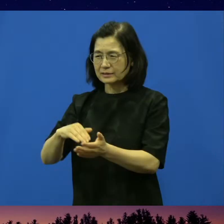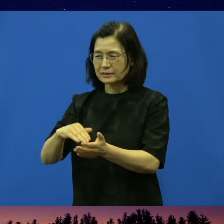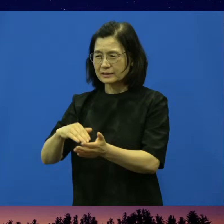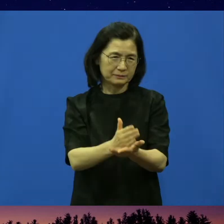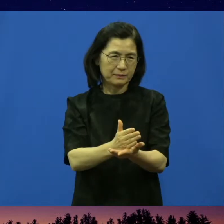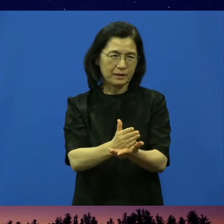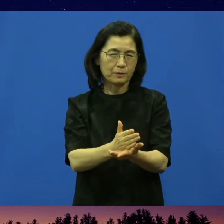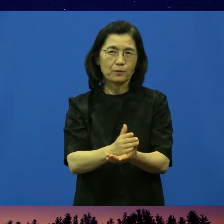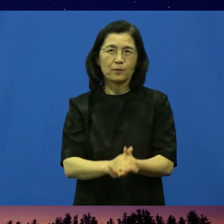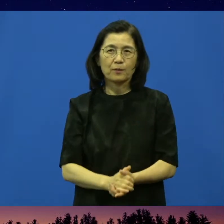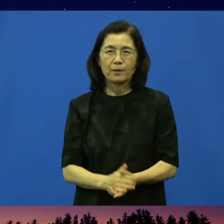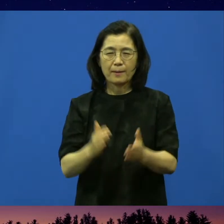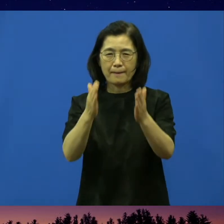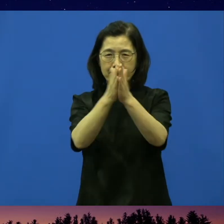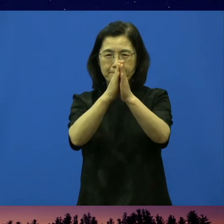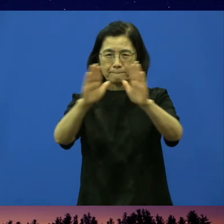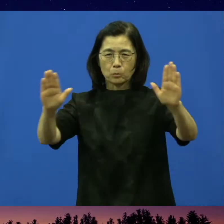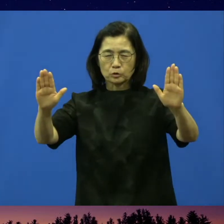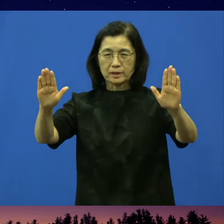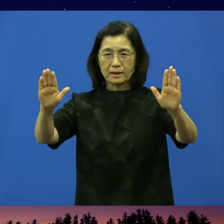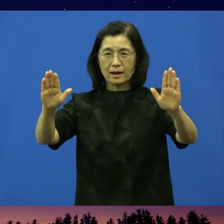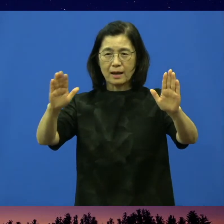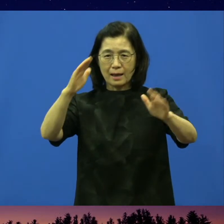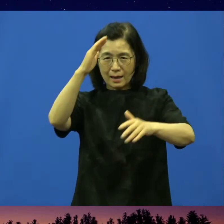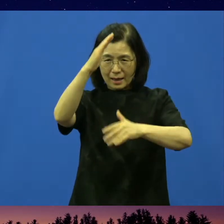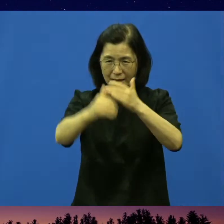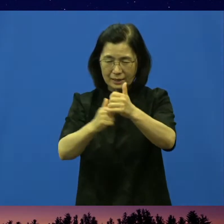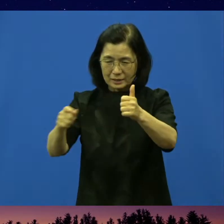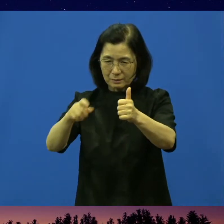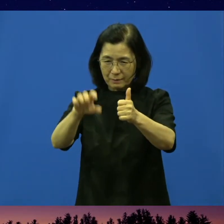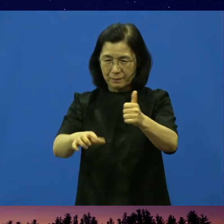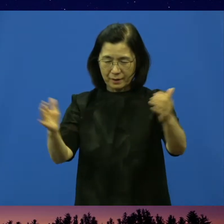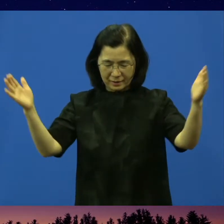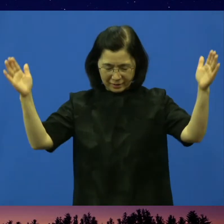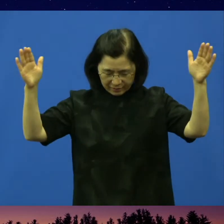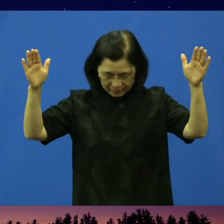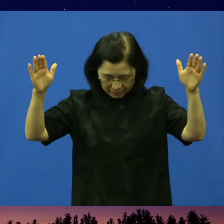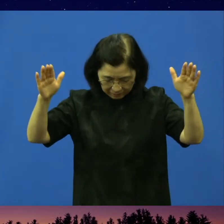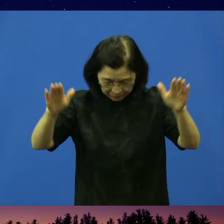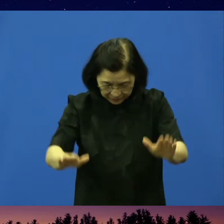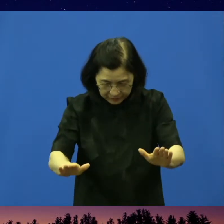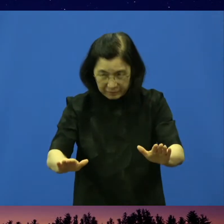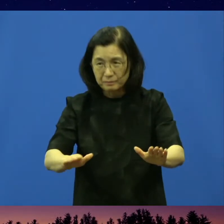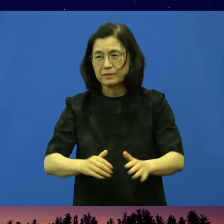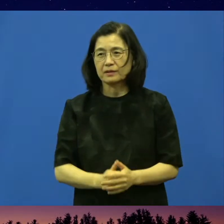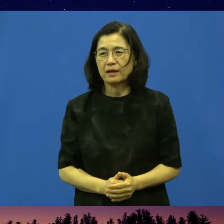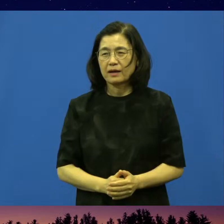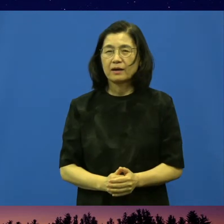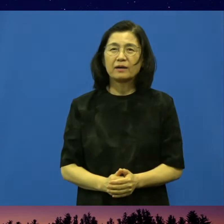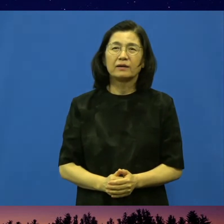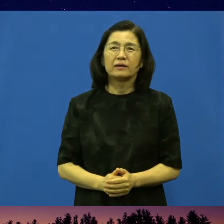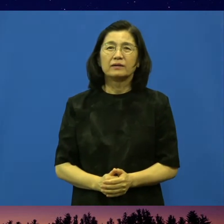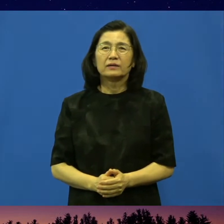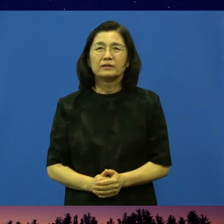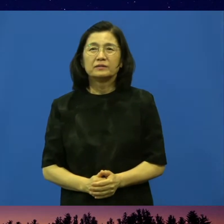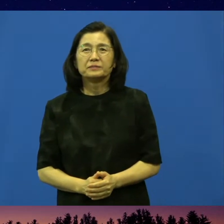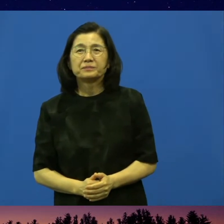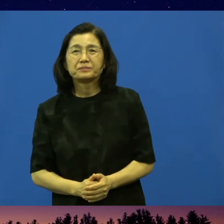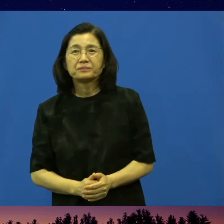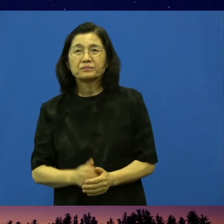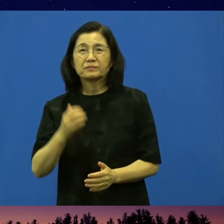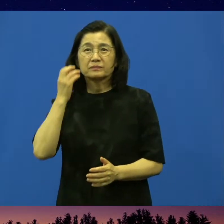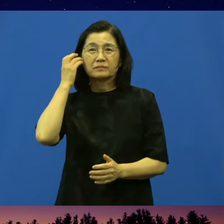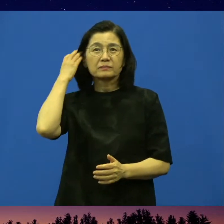결국 모세가 하나님 앞에 엎드리는 모습이 나오죠. 오늘 4절 5절에 보면 예수로 말하되 우리가 한 지휘관을